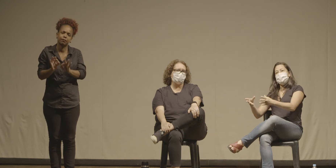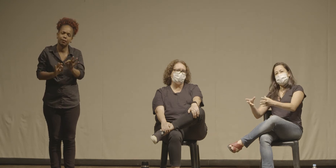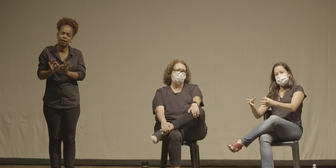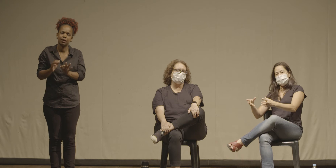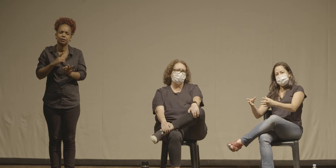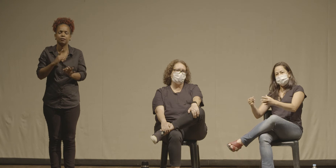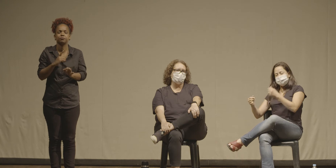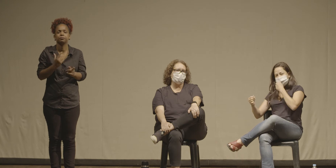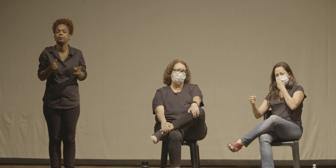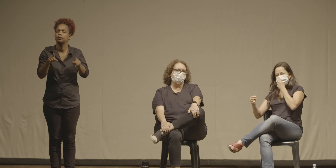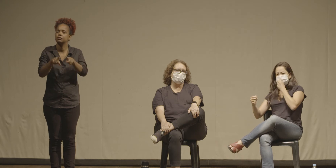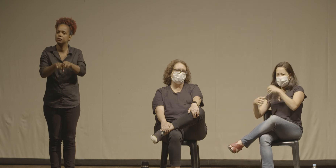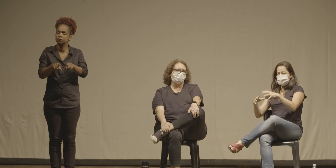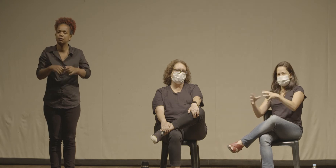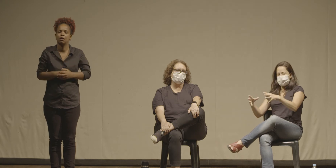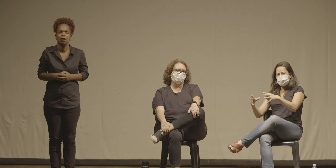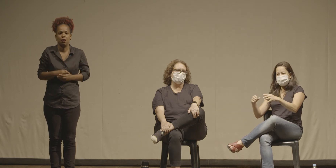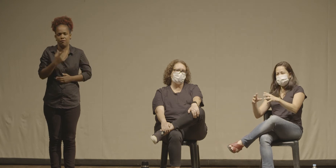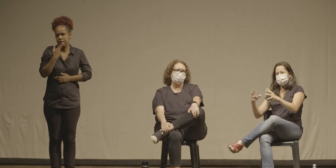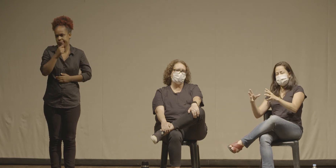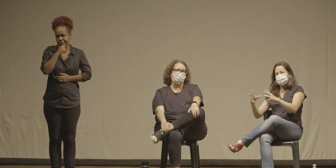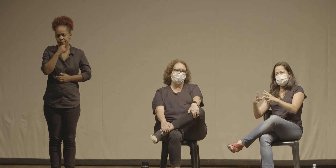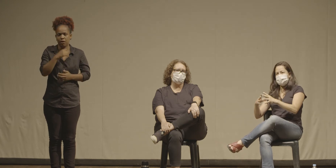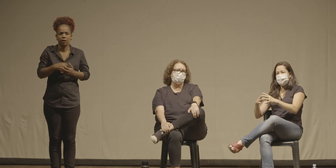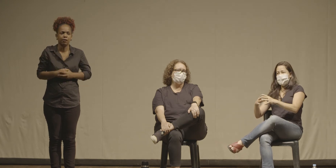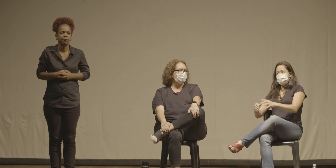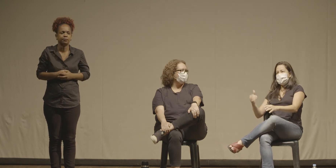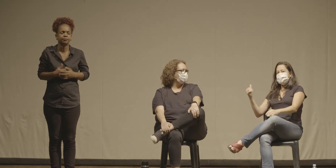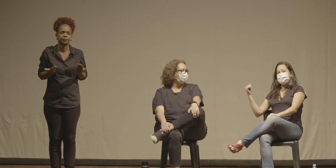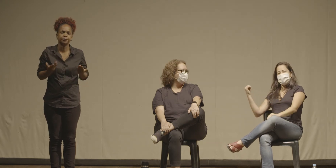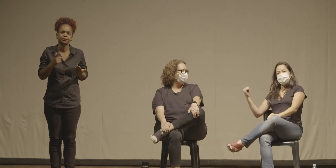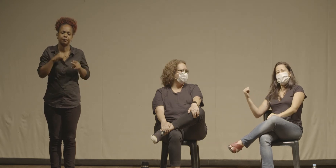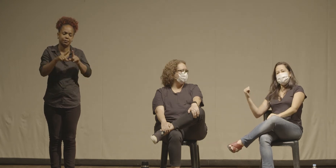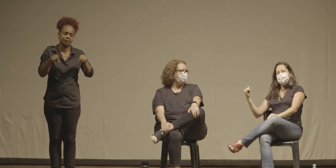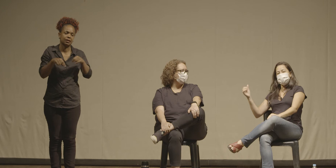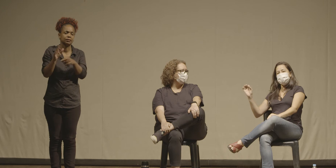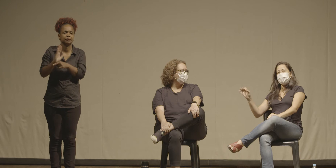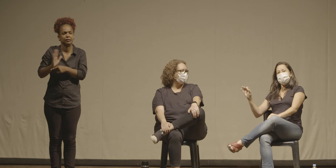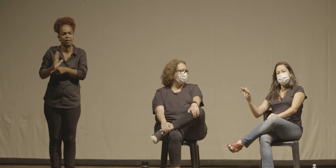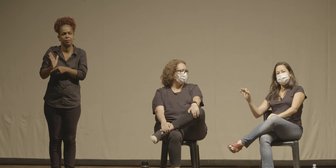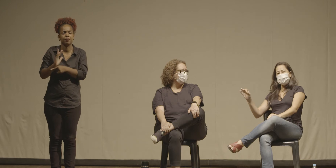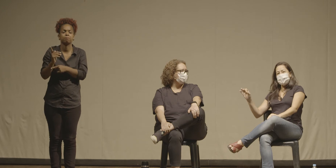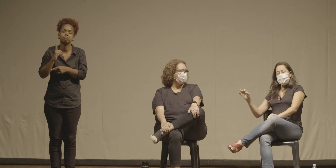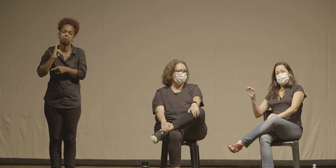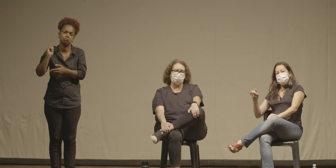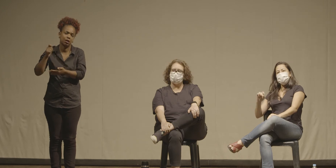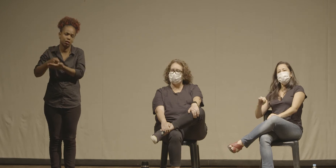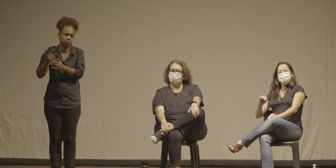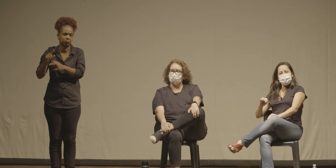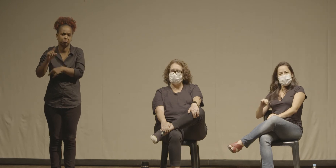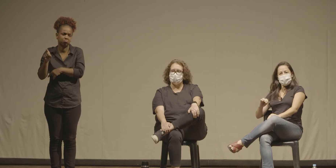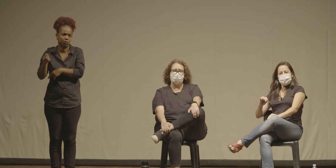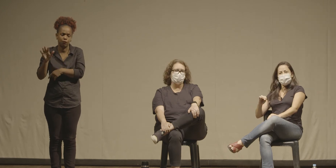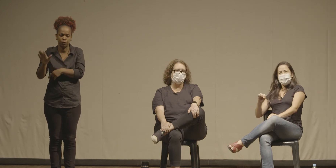valor de patrocínio, falar assim, basicamente, valor de patrocínio para uma sala de cinema, isso é um valor. Agora, se eu